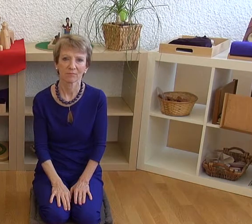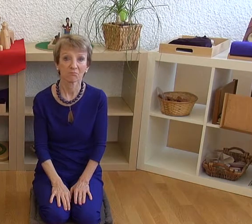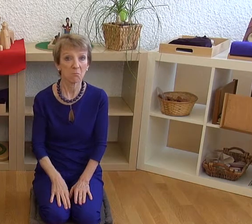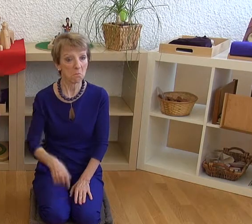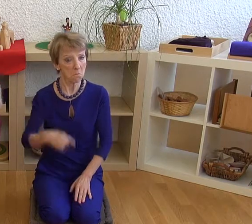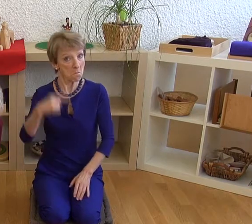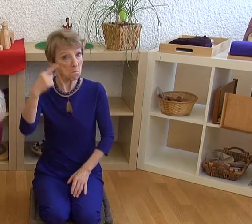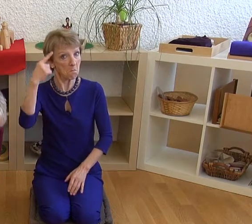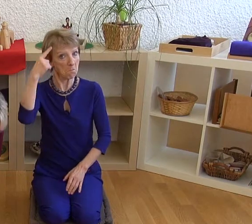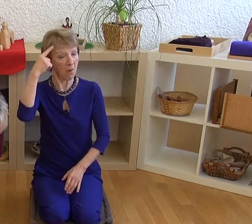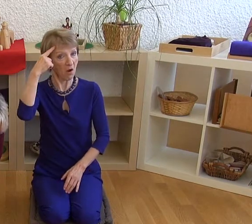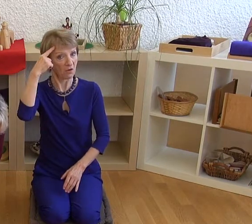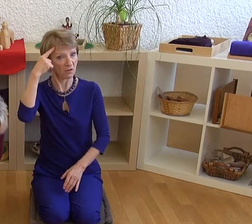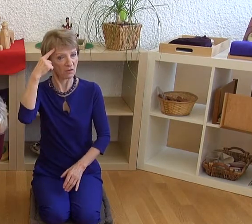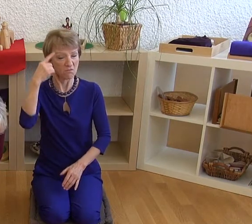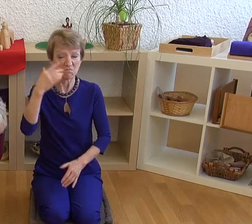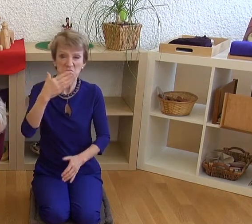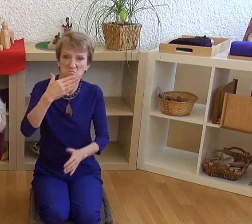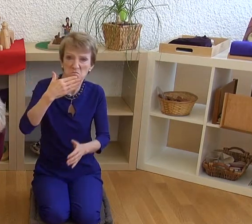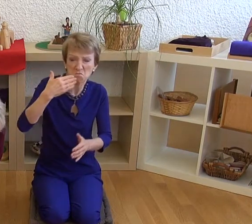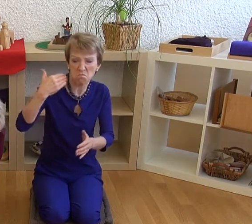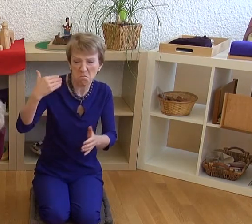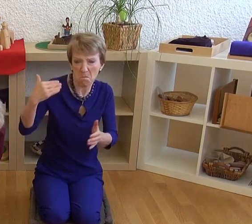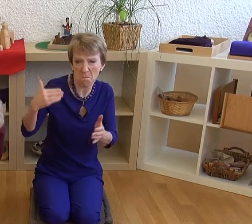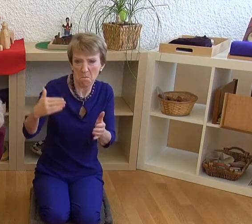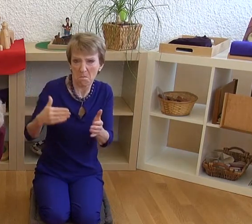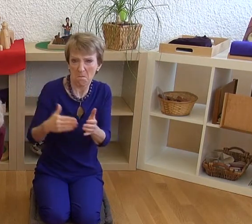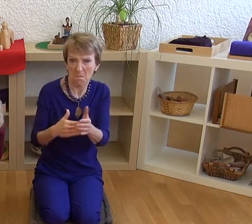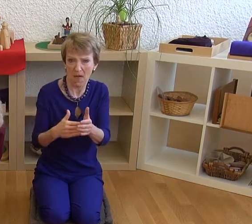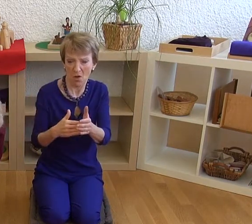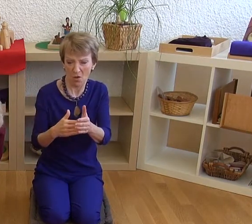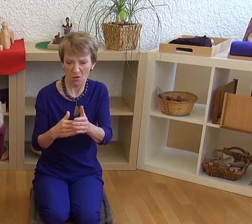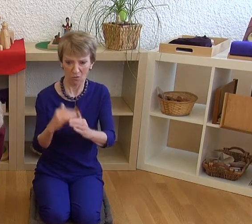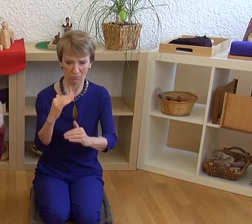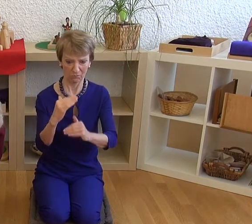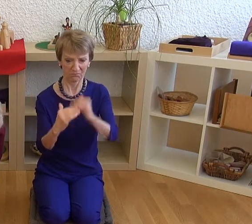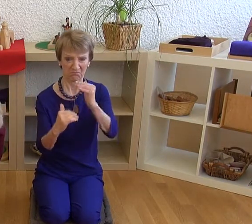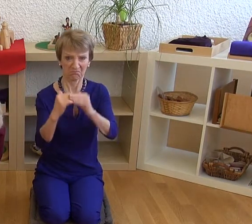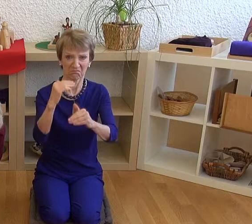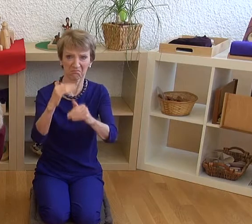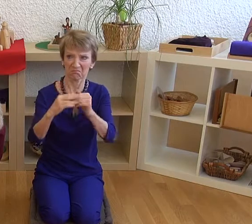Ils pensaient même être de meilleurs bâtisseurs que Dieu lui-même.